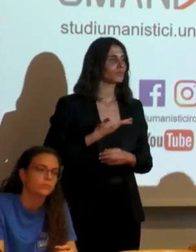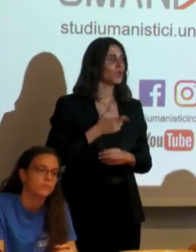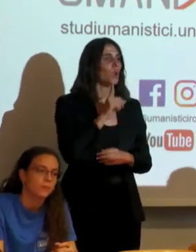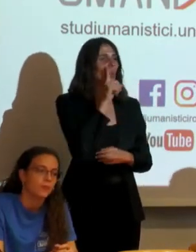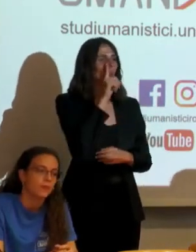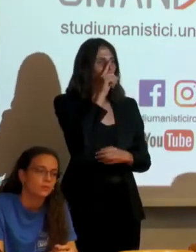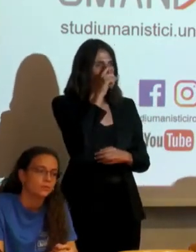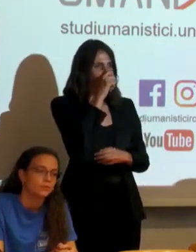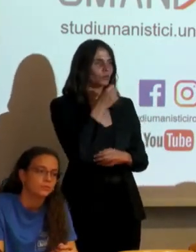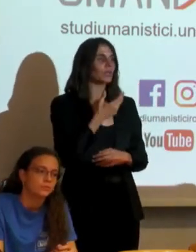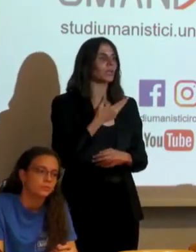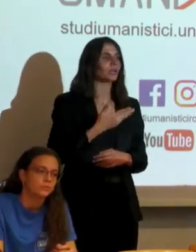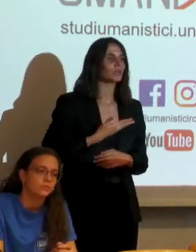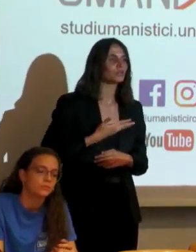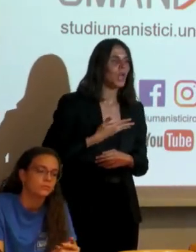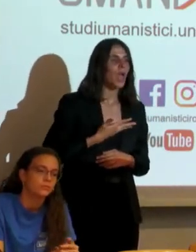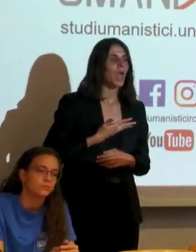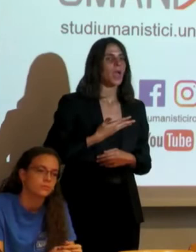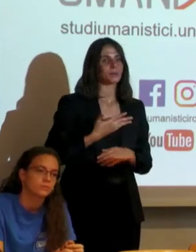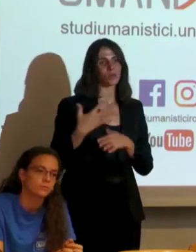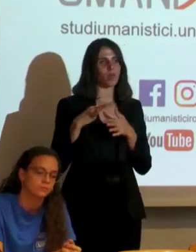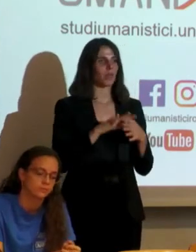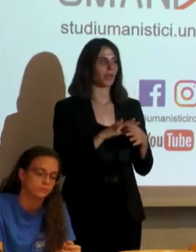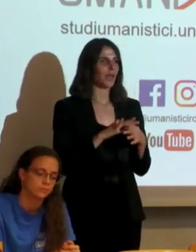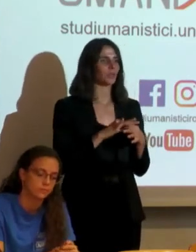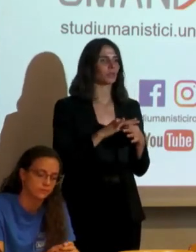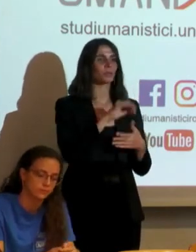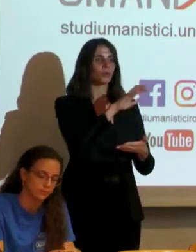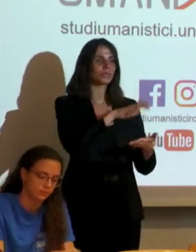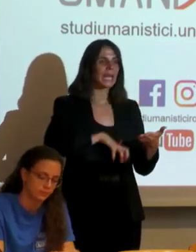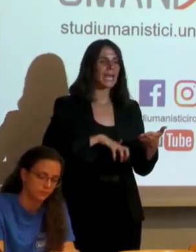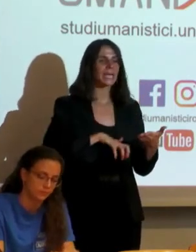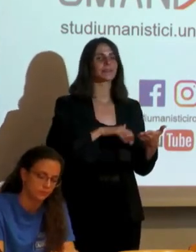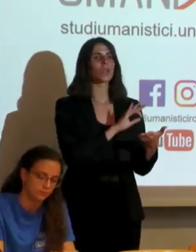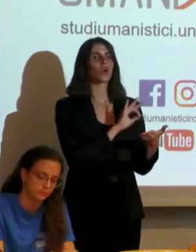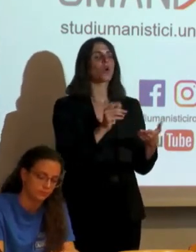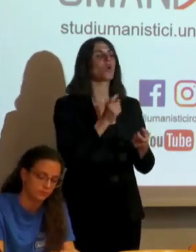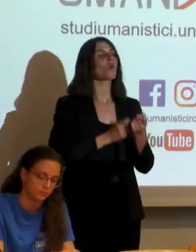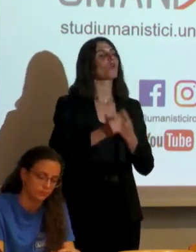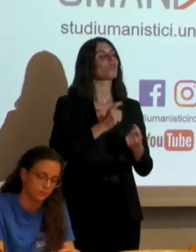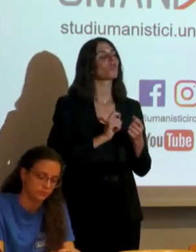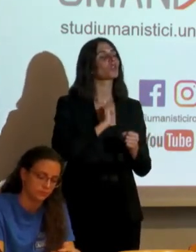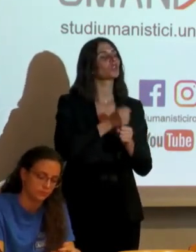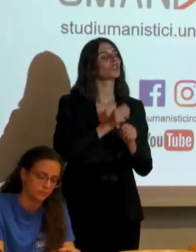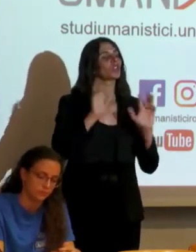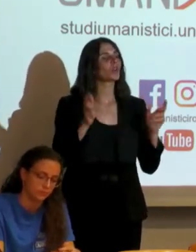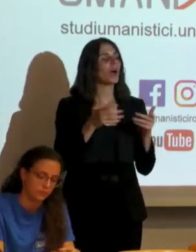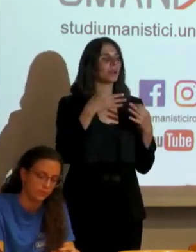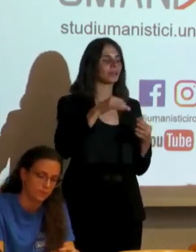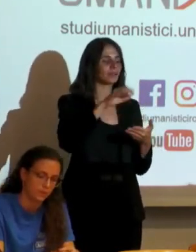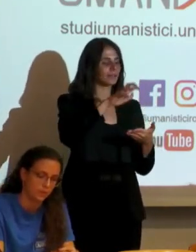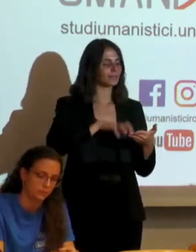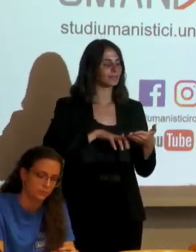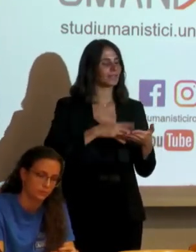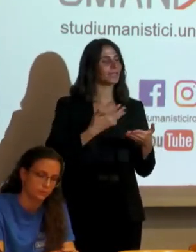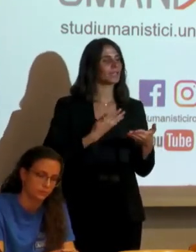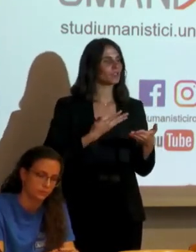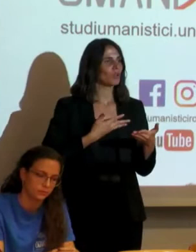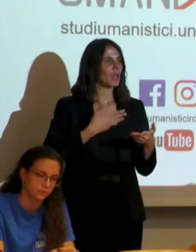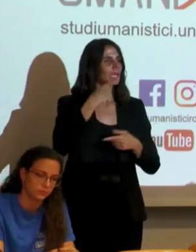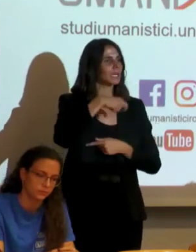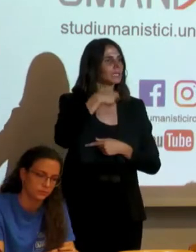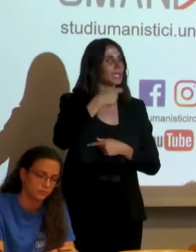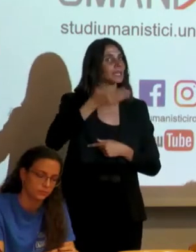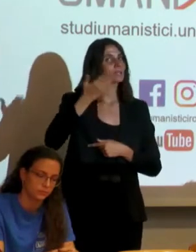confronti delle fonti letterarie, nei confronti delle fonti manoscritte, delle fonti storico-artistiche. Avete un interesse per il vostro passato che